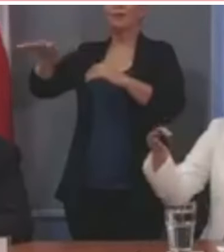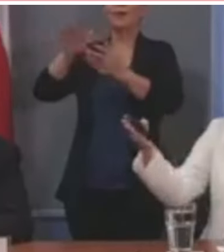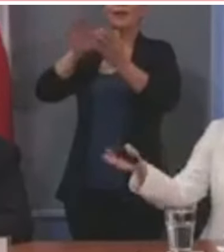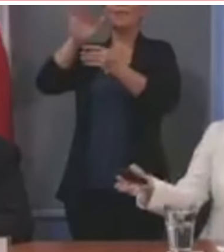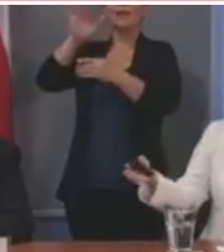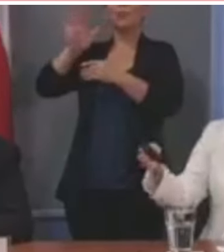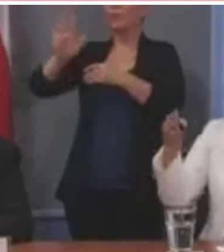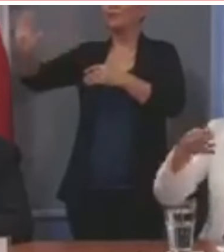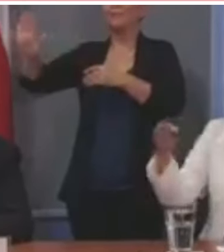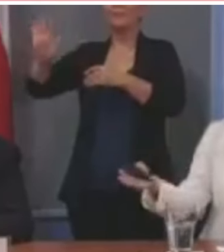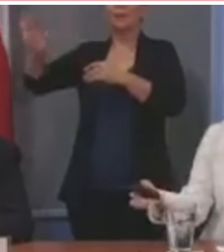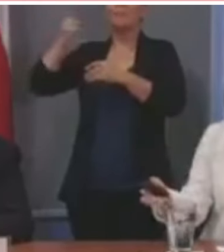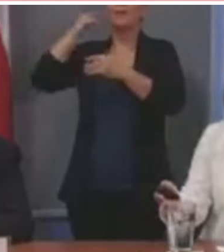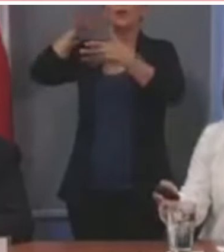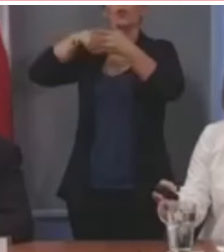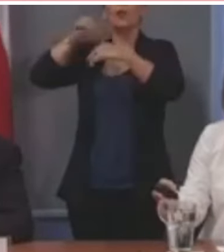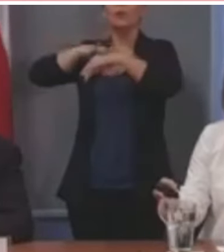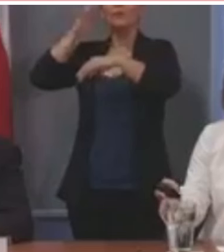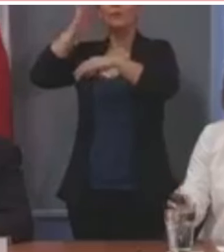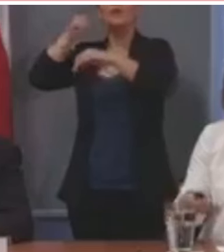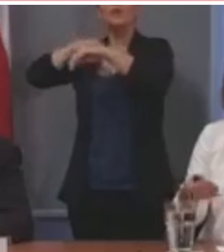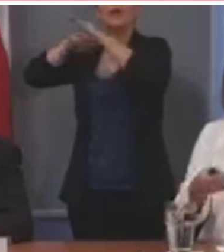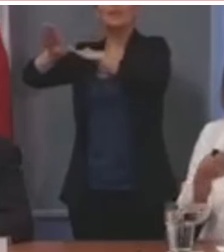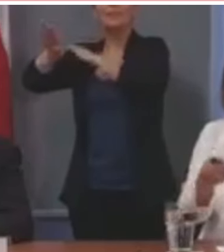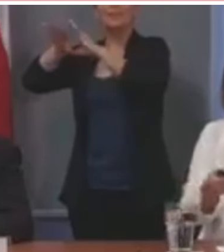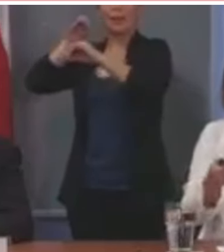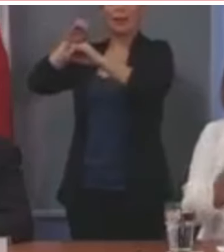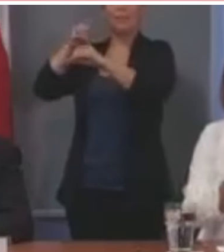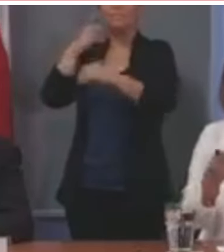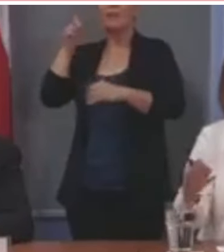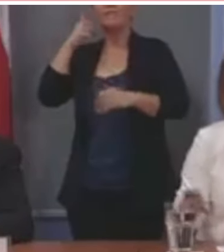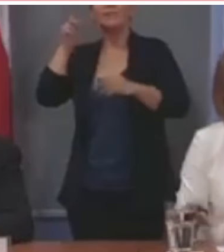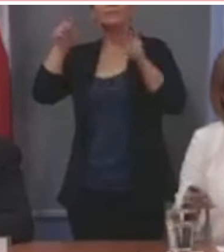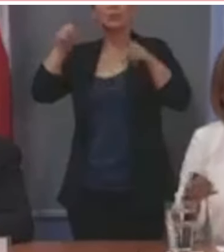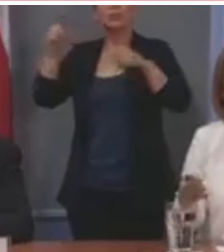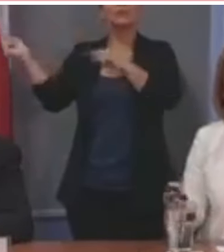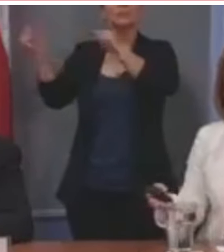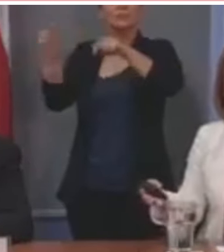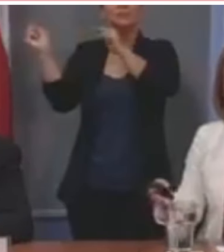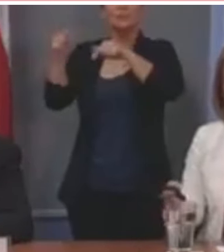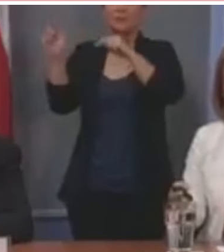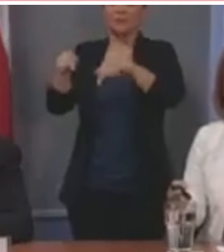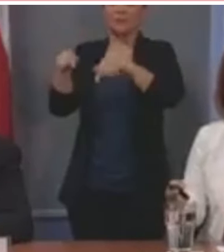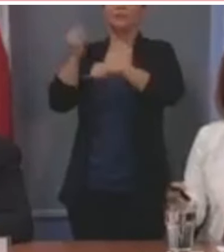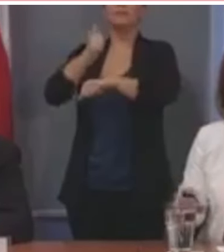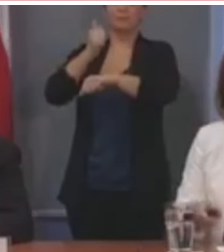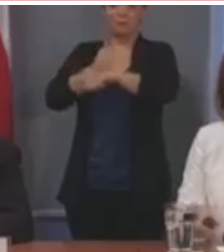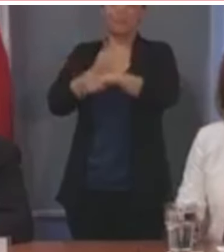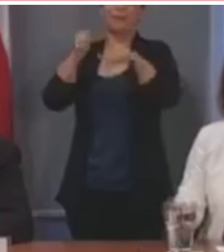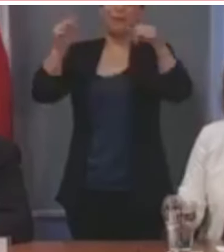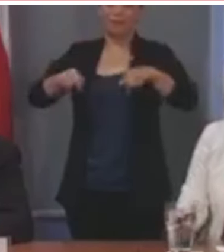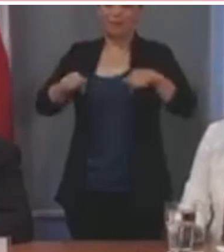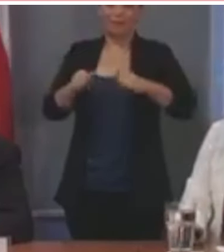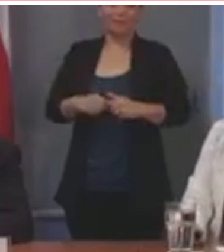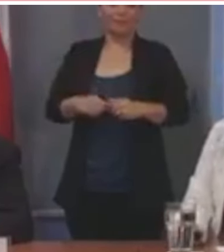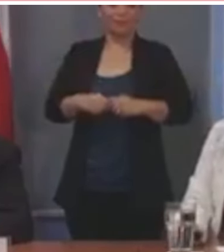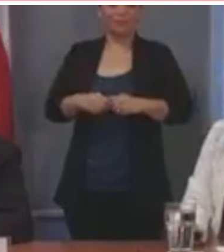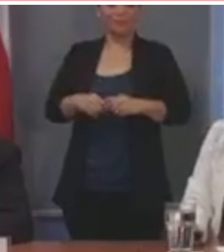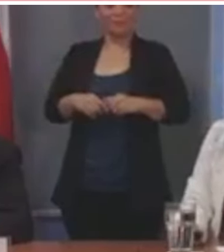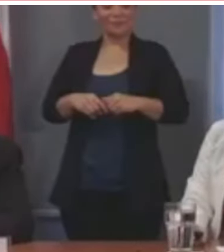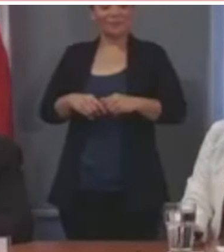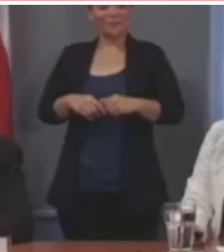forma empezar en un horario laboral a fiscalizar que las personas estuvieran ahí. Pues bueno, tengo, ¿cómo se